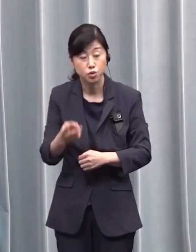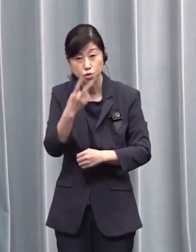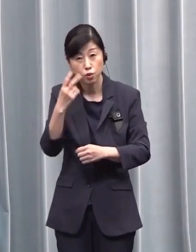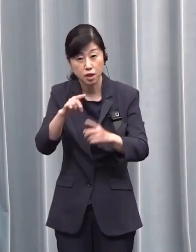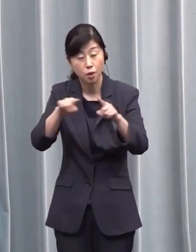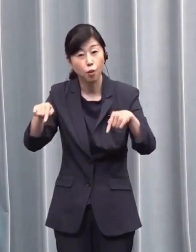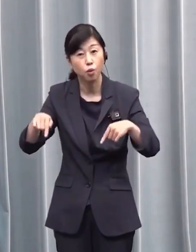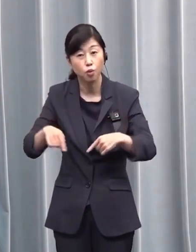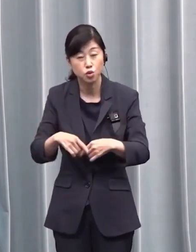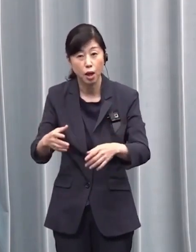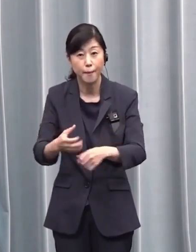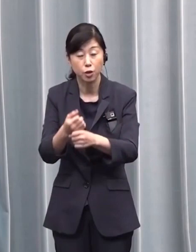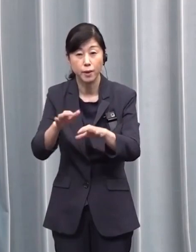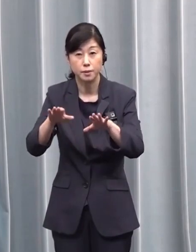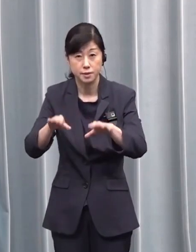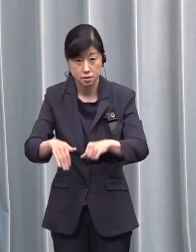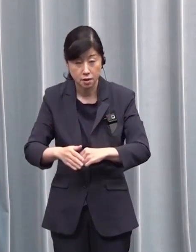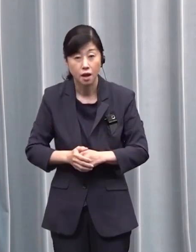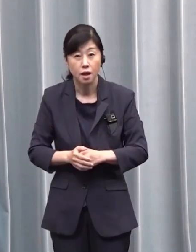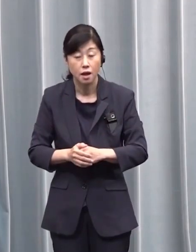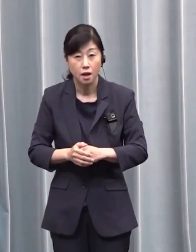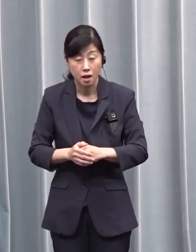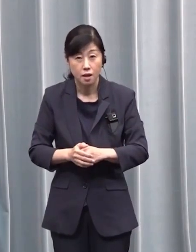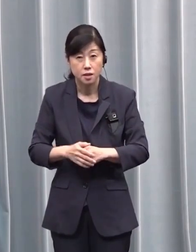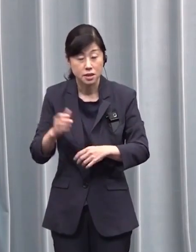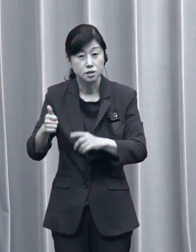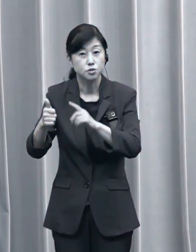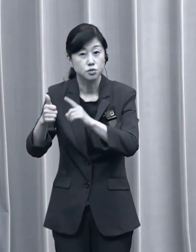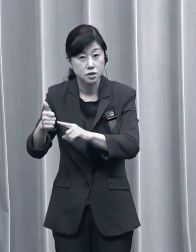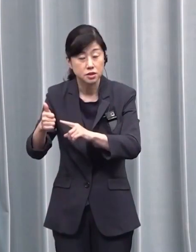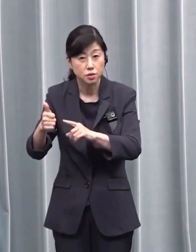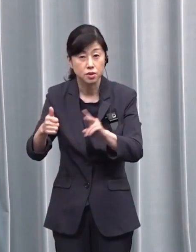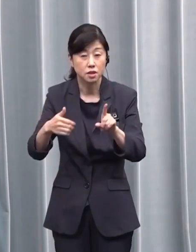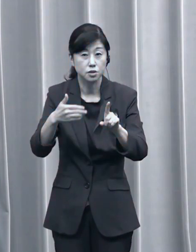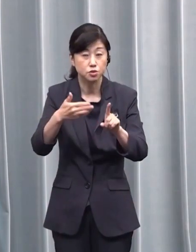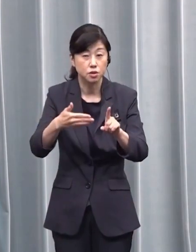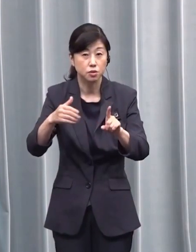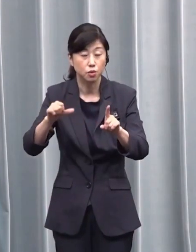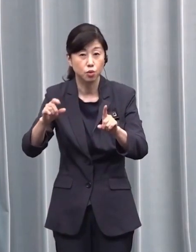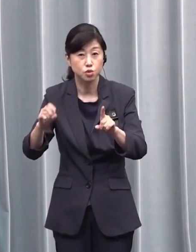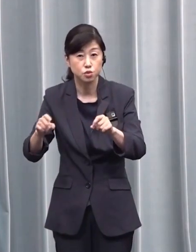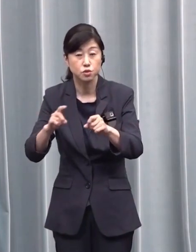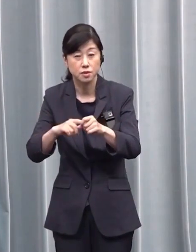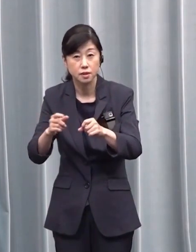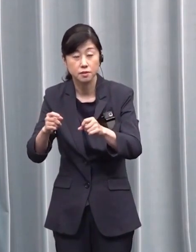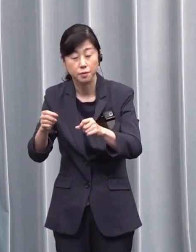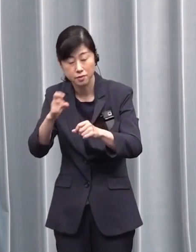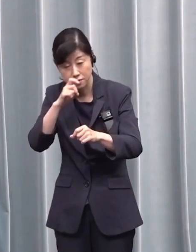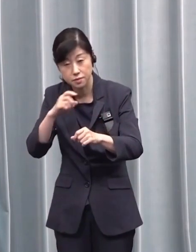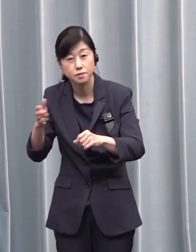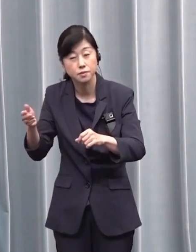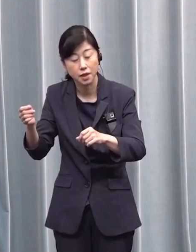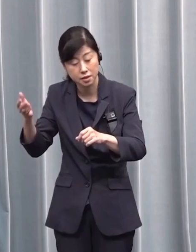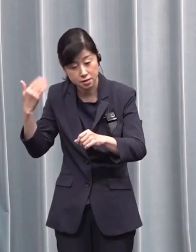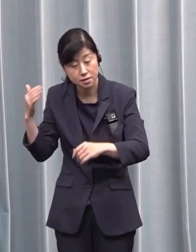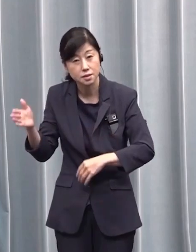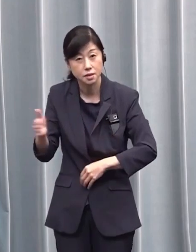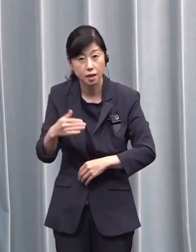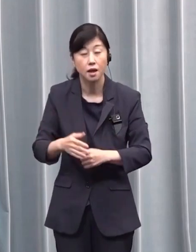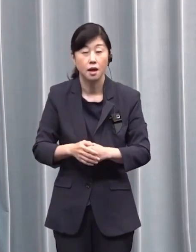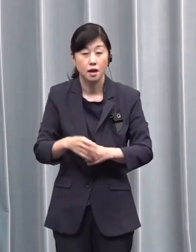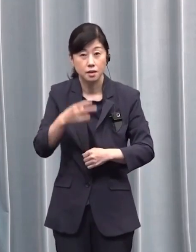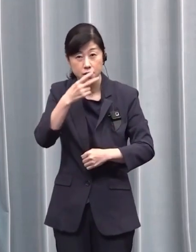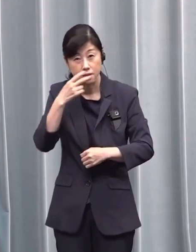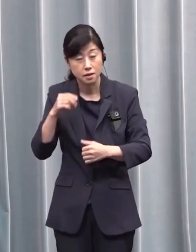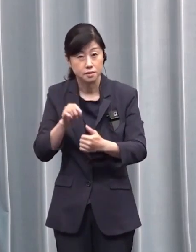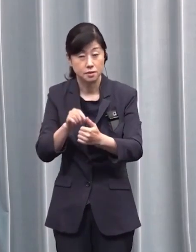して、ジャニー氏の1950年代以降から、度重なる性加害を認定し、それを放棄隠蔽していた